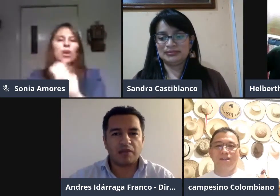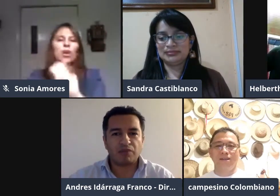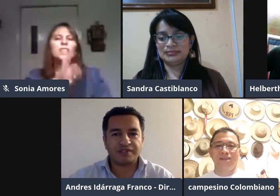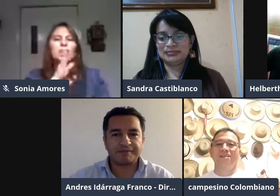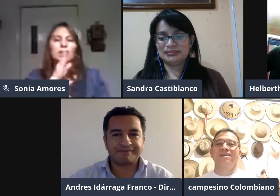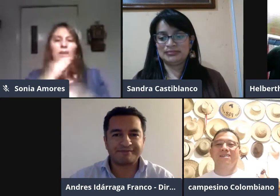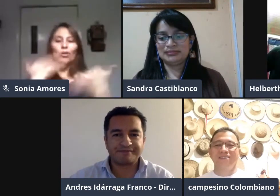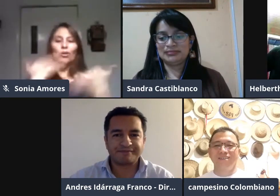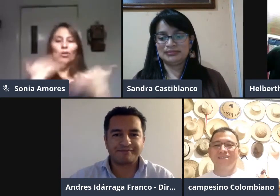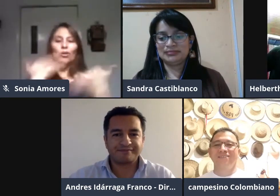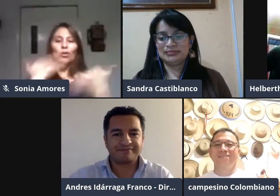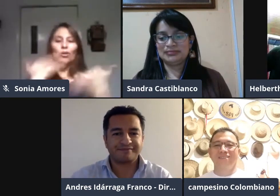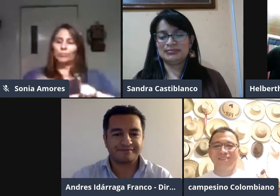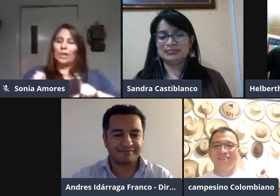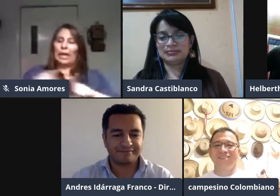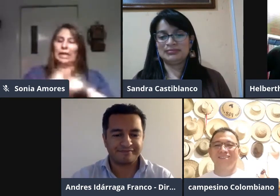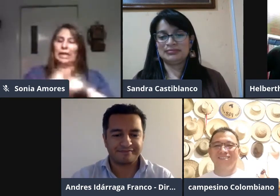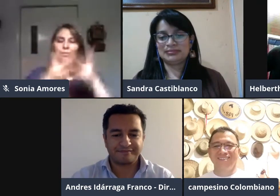acá, esa es la apuesta.